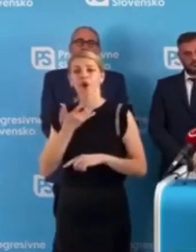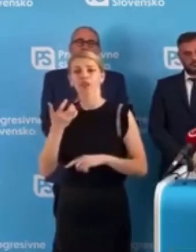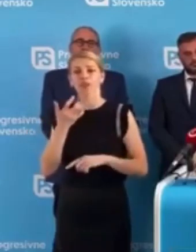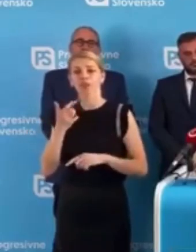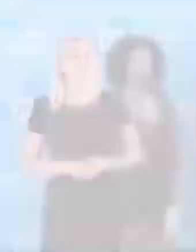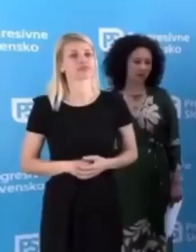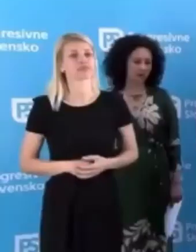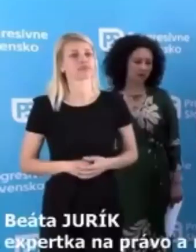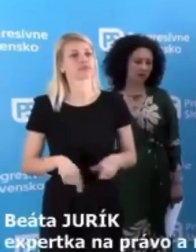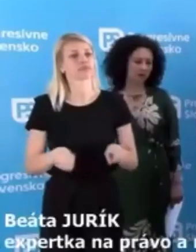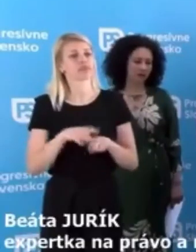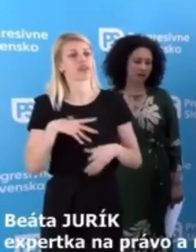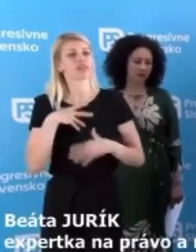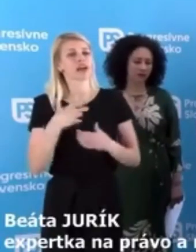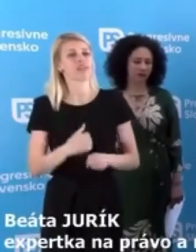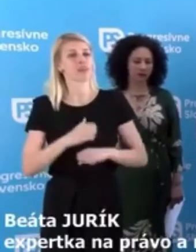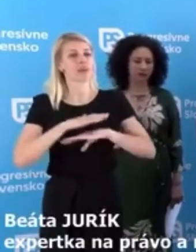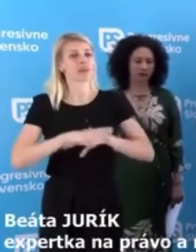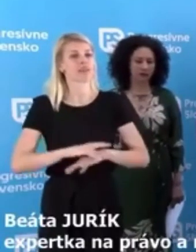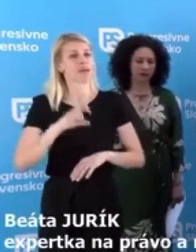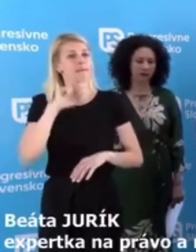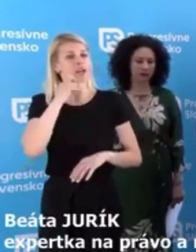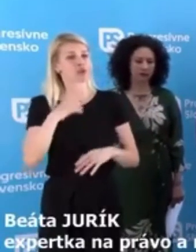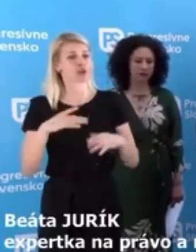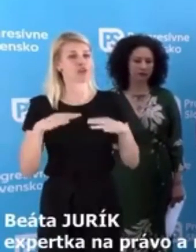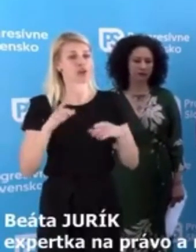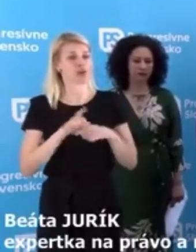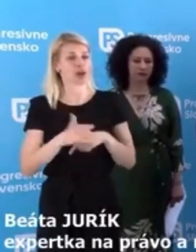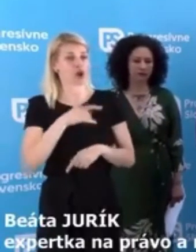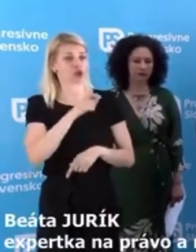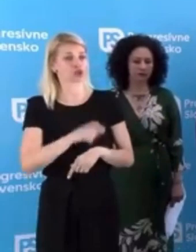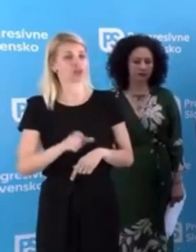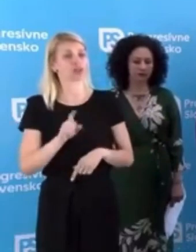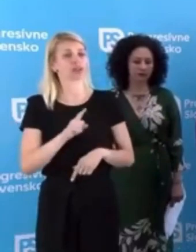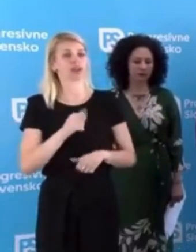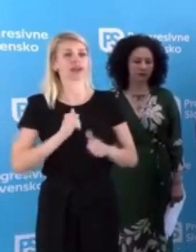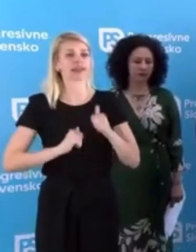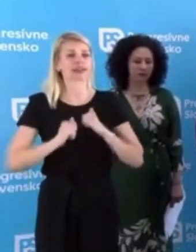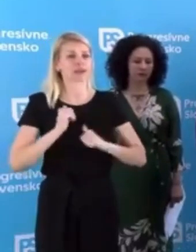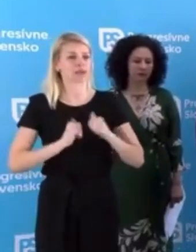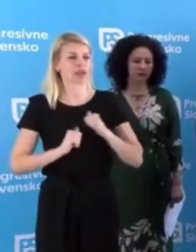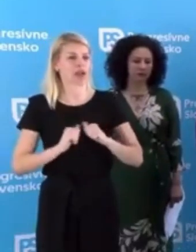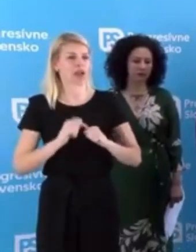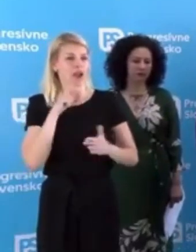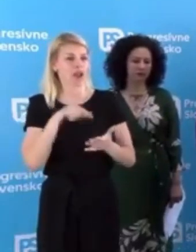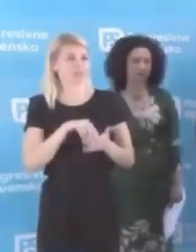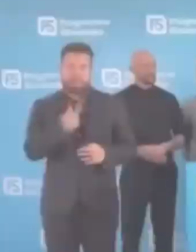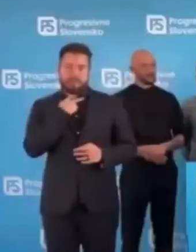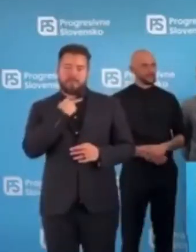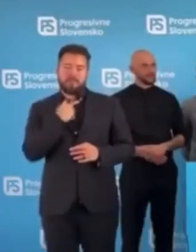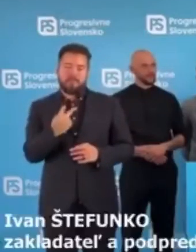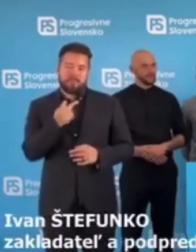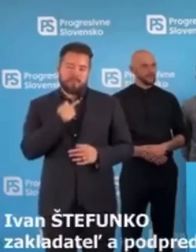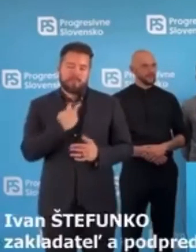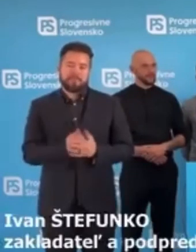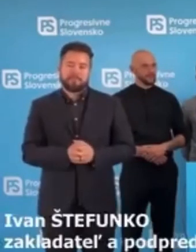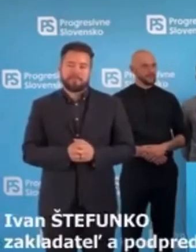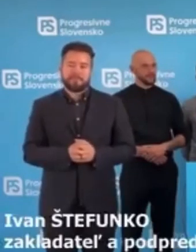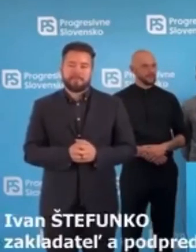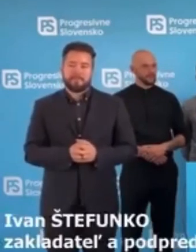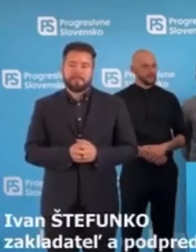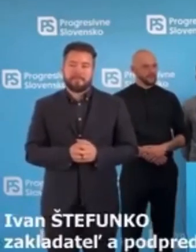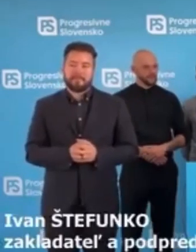2-krát rýchlejšie. Navrhujeme zaviesť právo na menštruačné voľno pre osoby, ktoré trpia počas menštruácie.